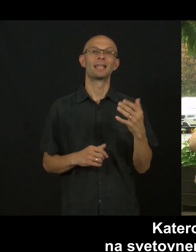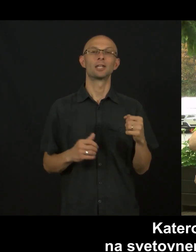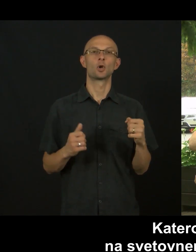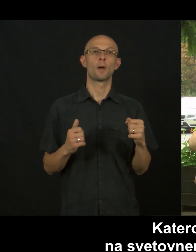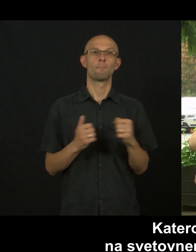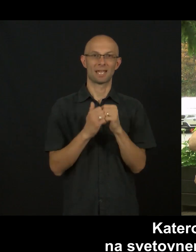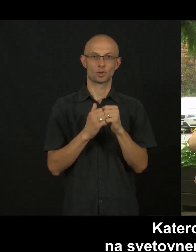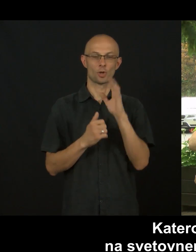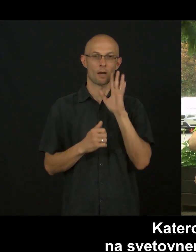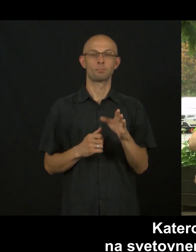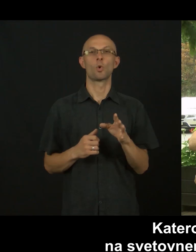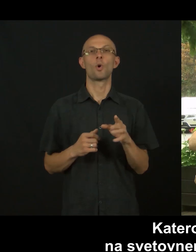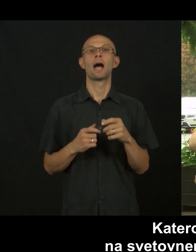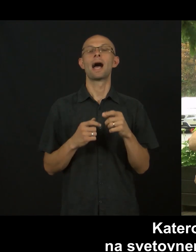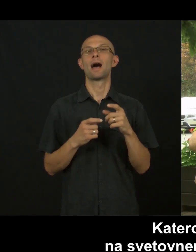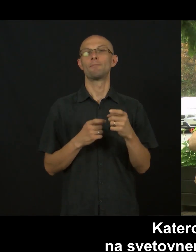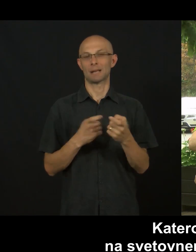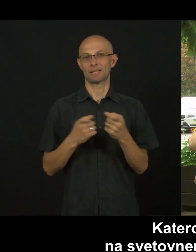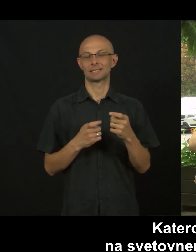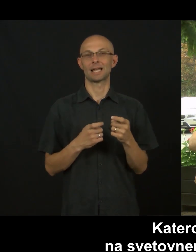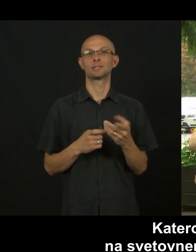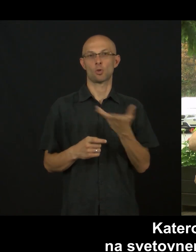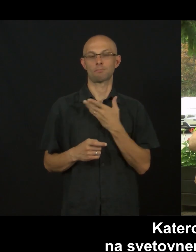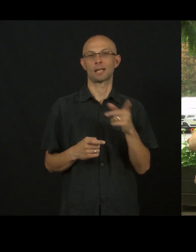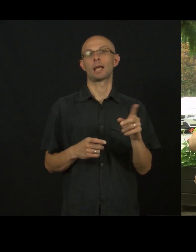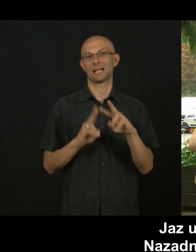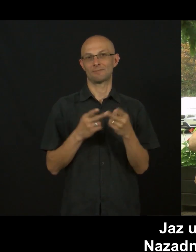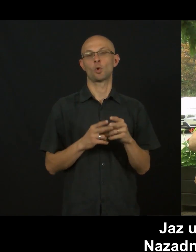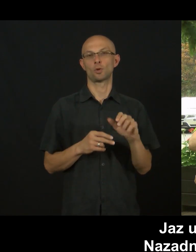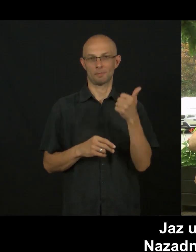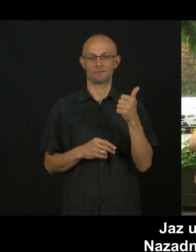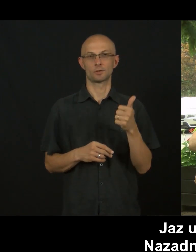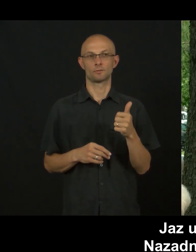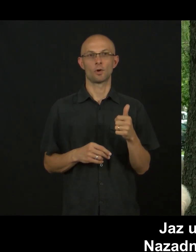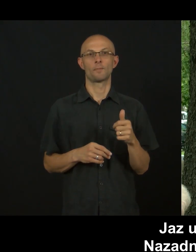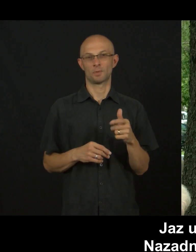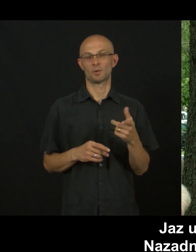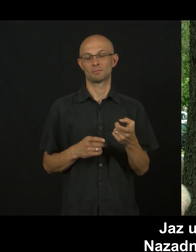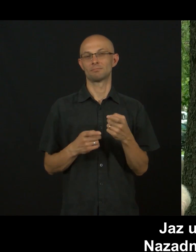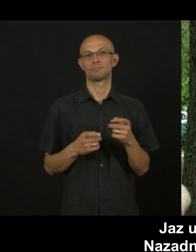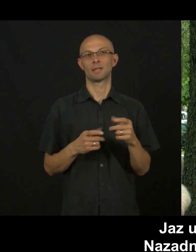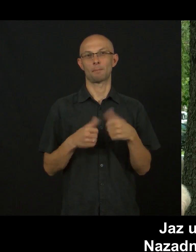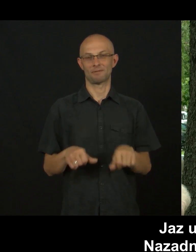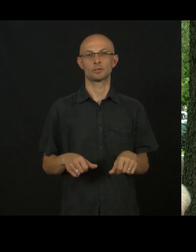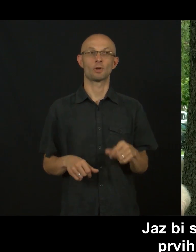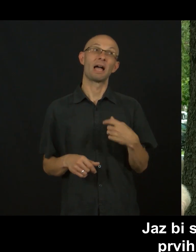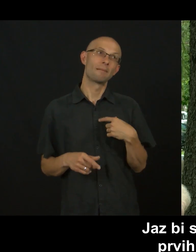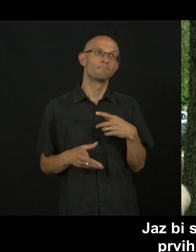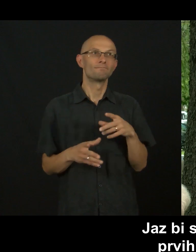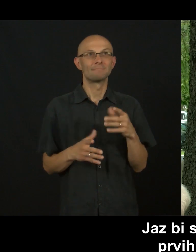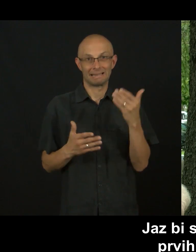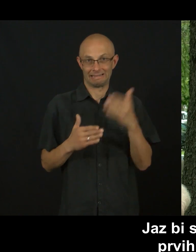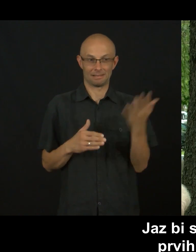Katero mesto bo reprezentanta osvojila na svetovnem prvenstvu v Španiji? Jaz upam čim više. Na zadnje smo bili osmi. Jaz